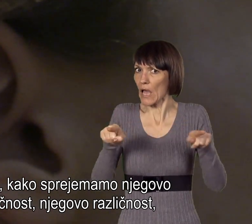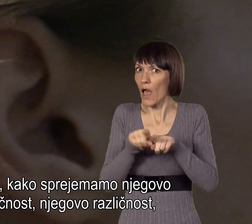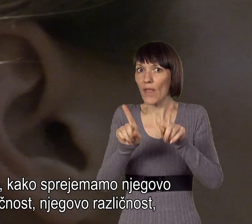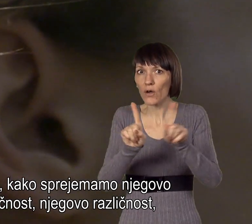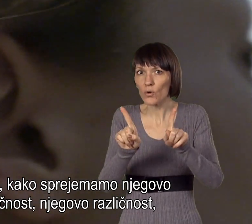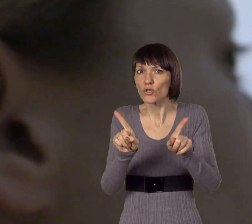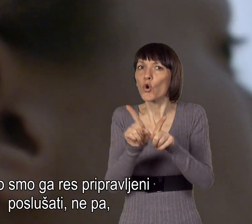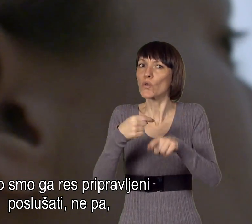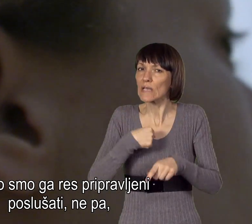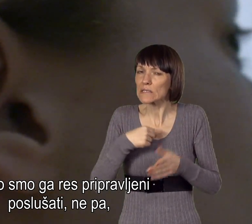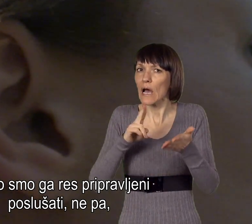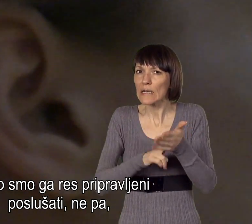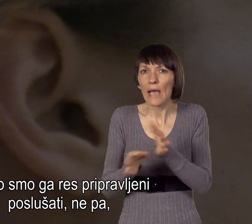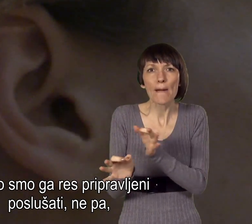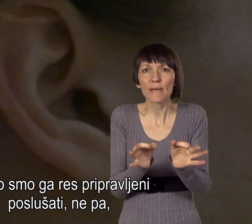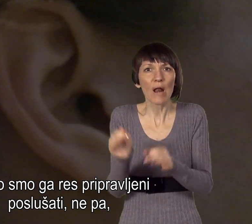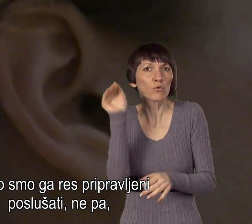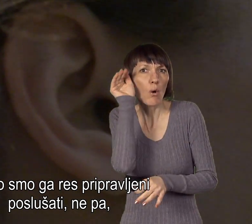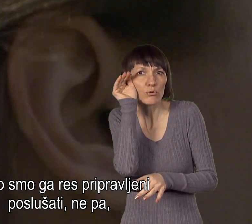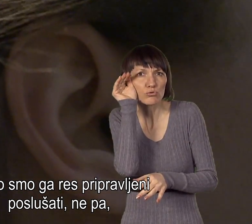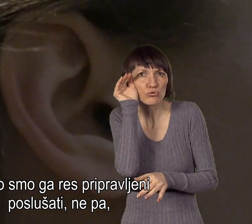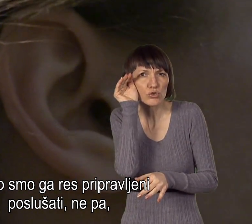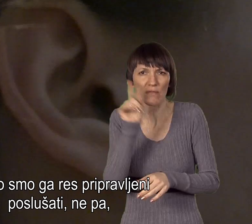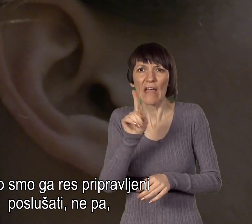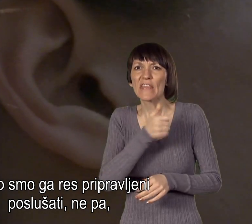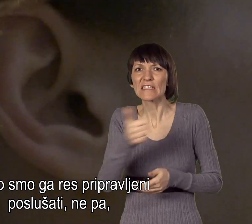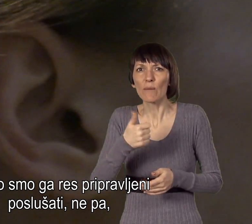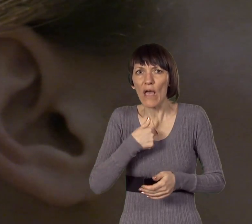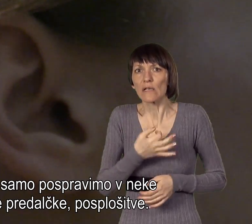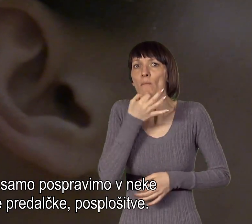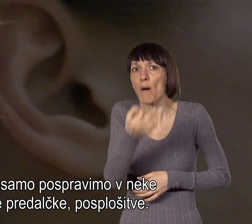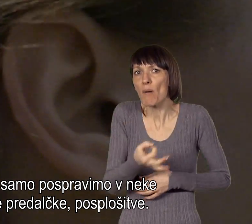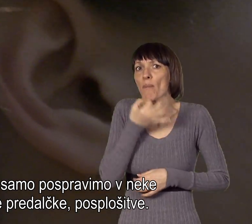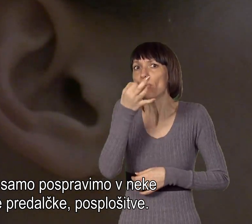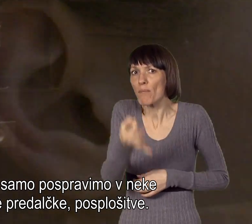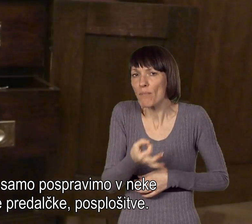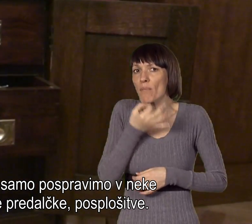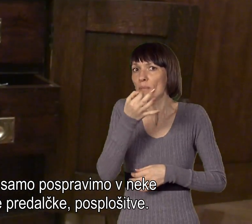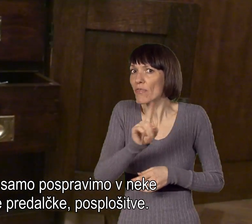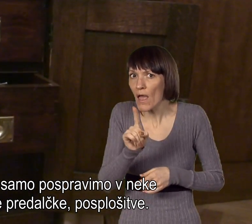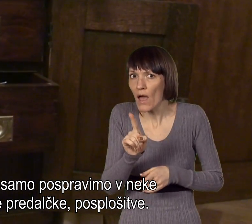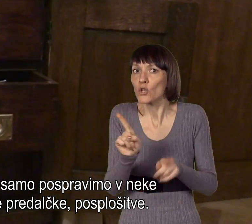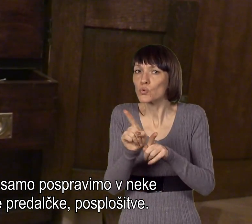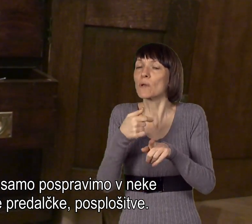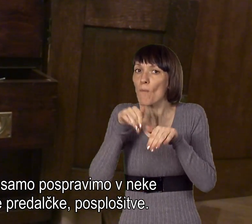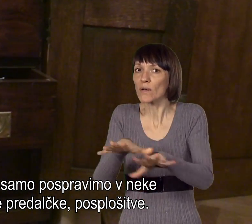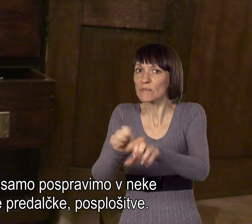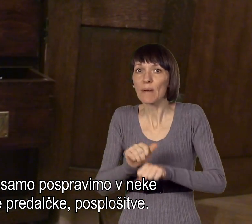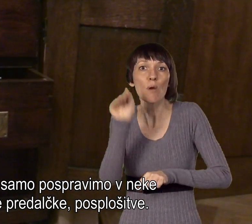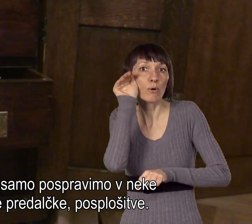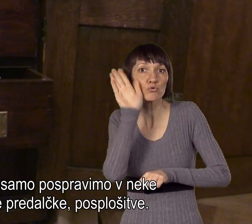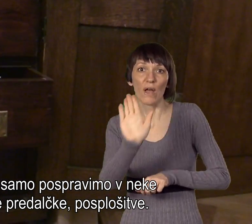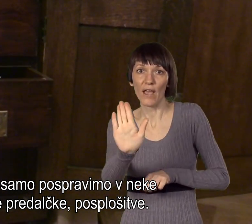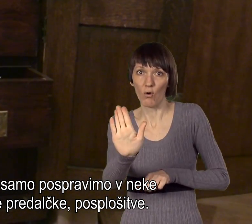smo ga res pripravljeni poslušati kot njega, ne pa ga sam vtikati neke svoje predalčke in